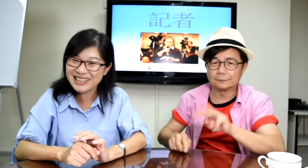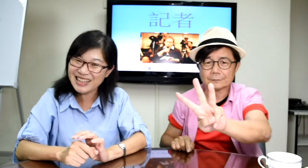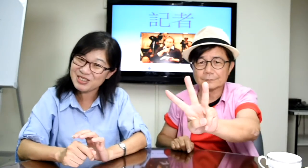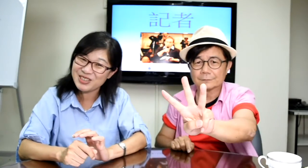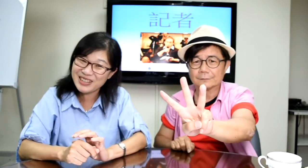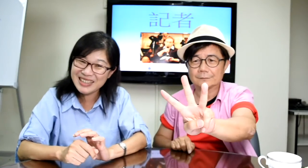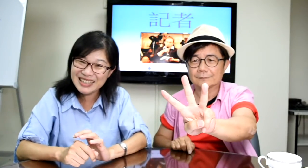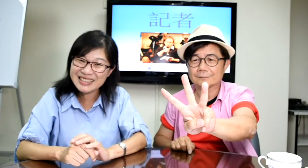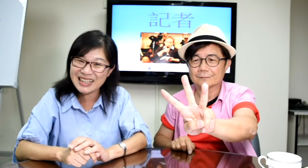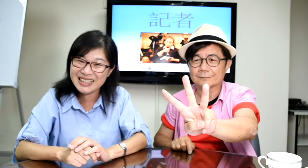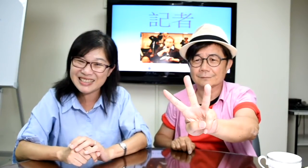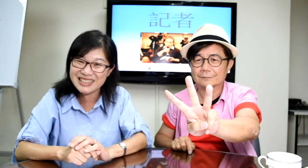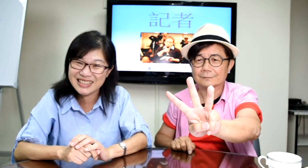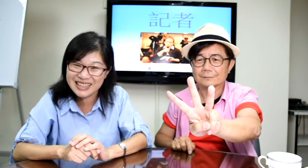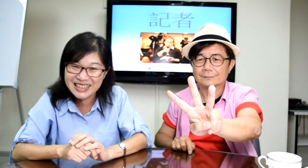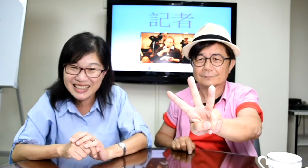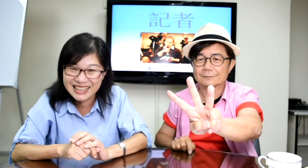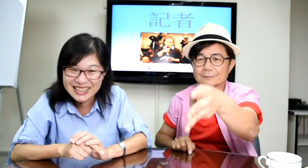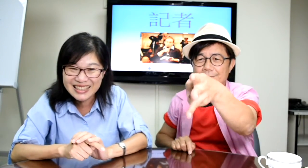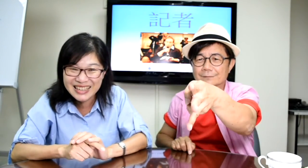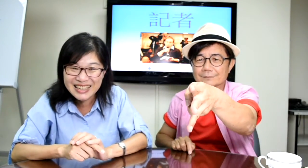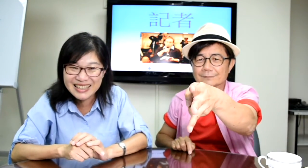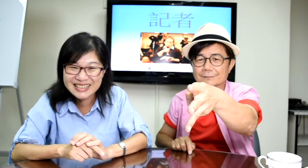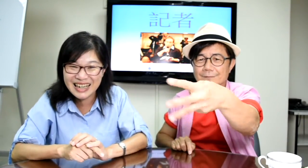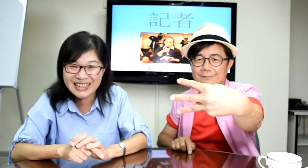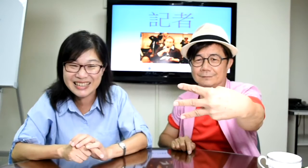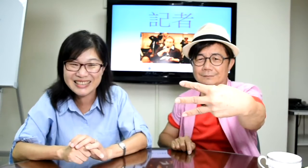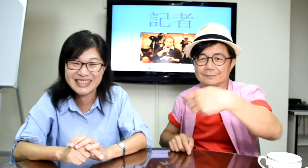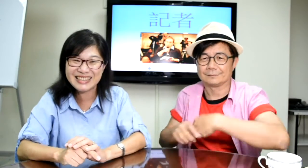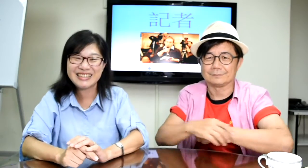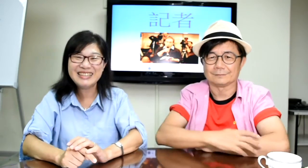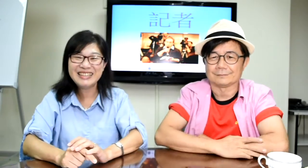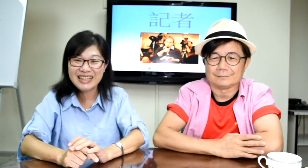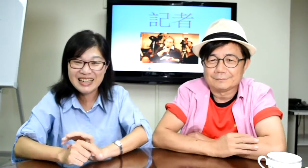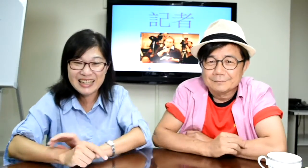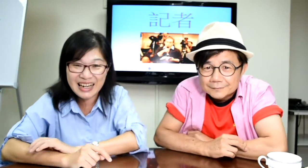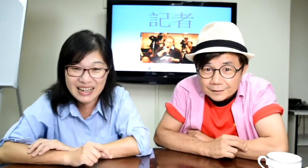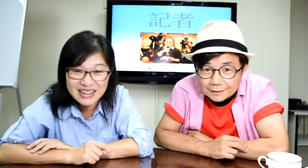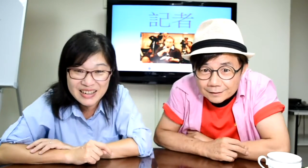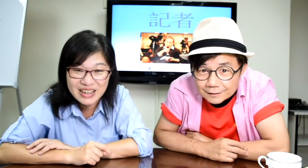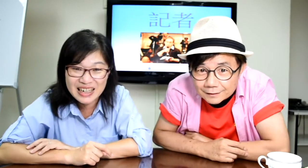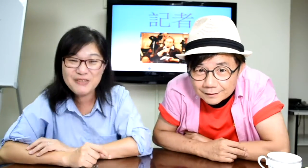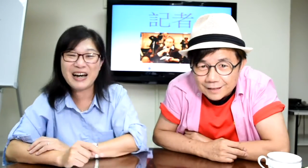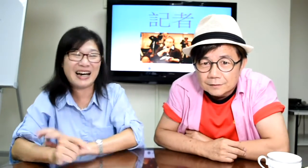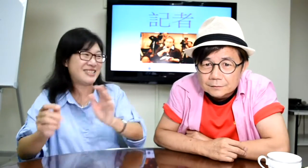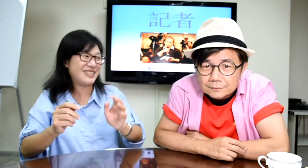要三个字，三个字，好，理发师，